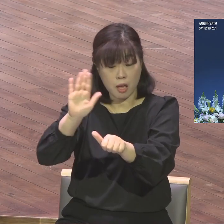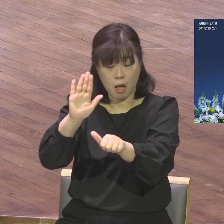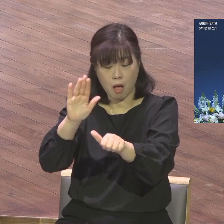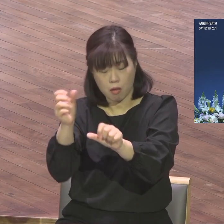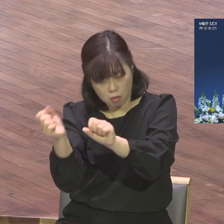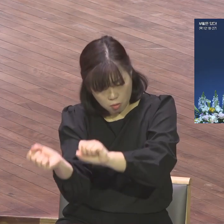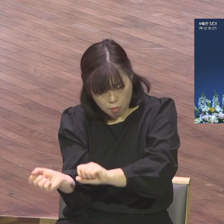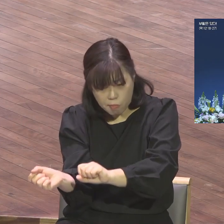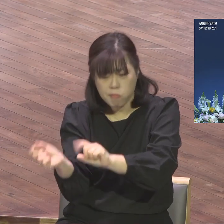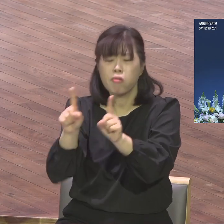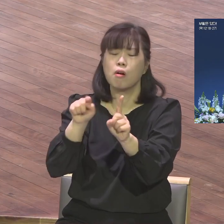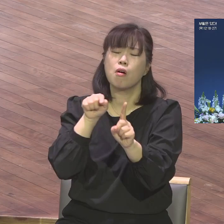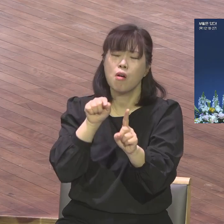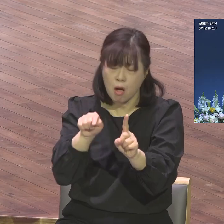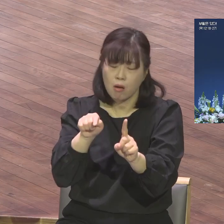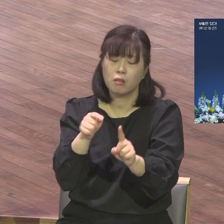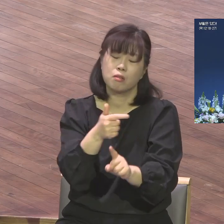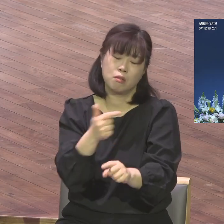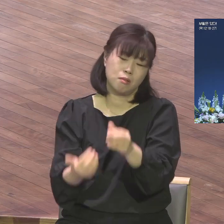이게 예수 그리스도의 부활이.